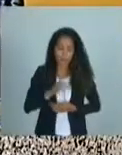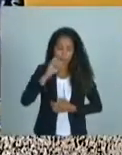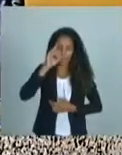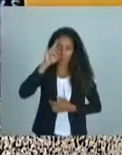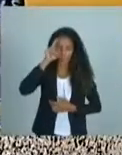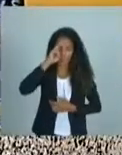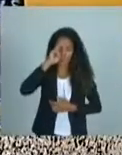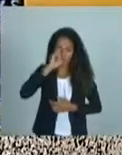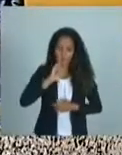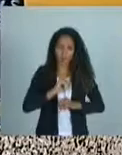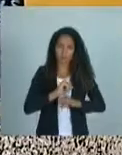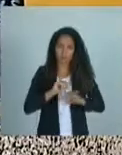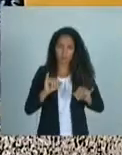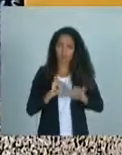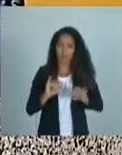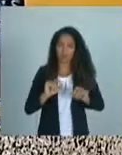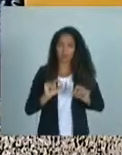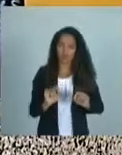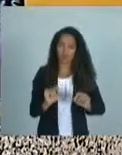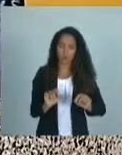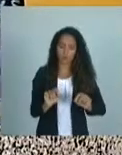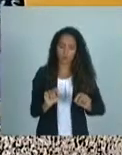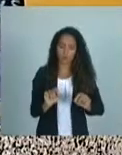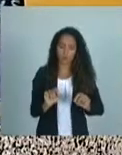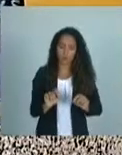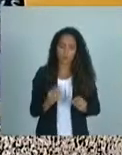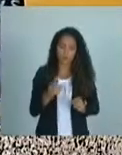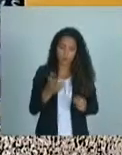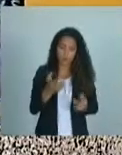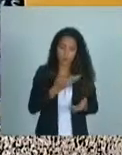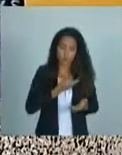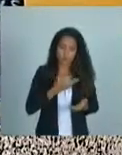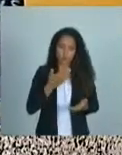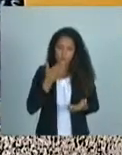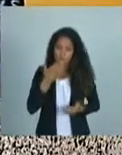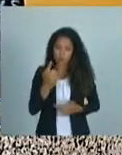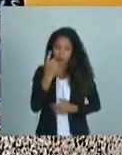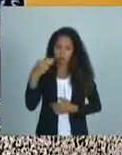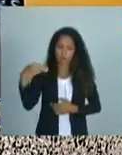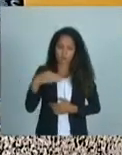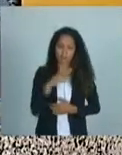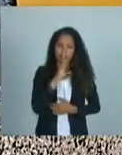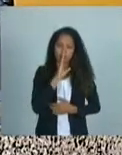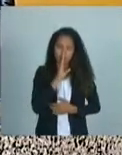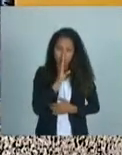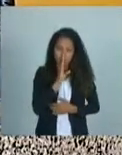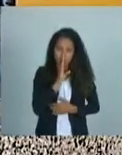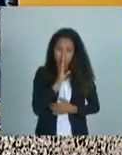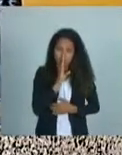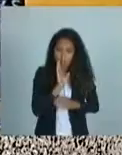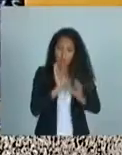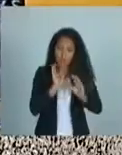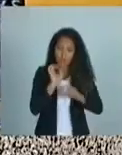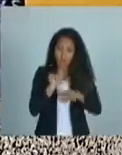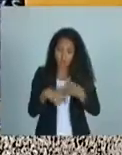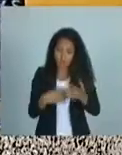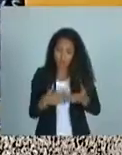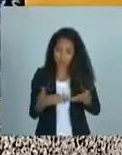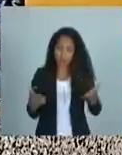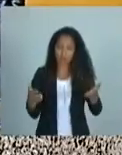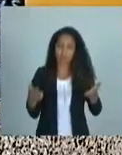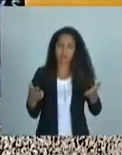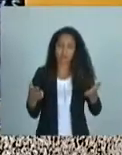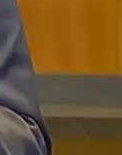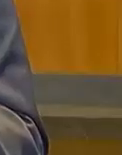a interpretação em Libras nas transmissões da TV Assembleia é um passo importante para a inclusão linguística da comunidade